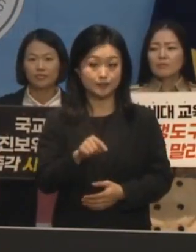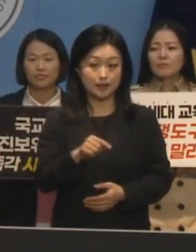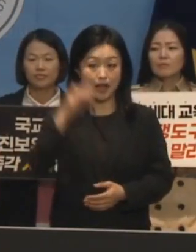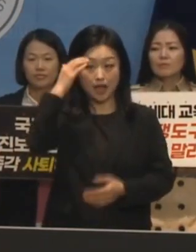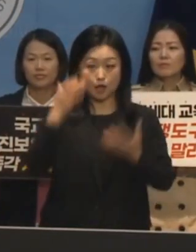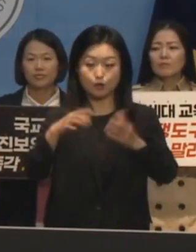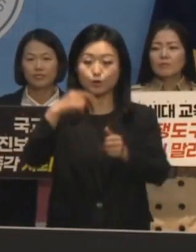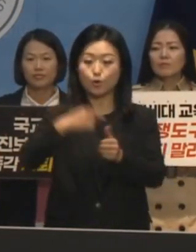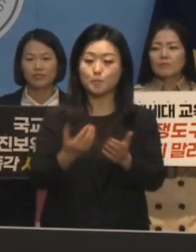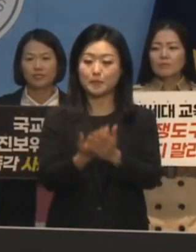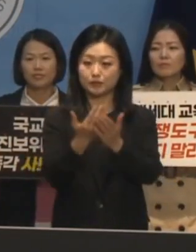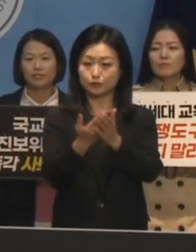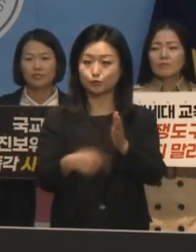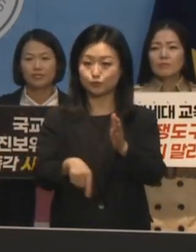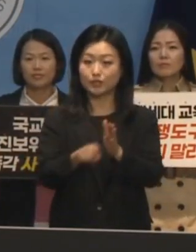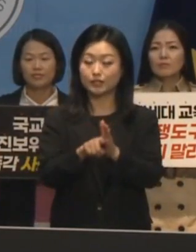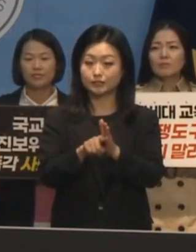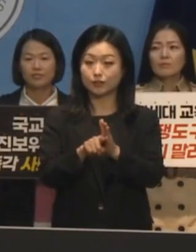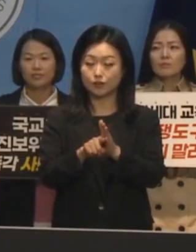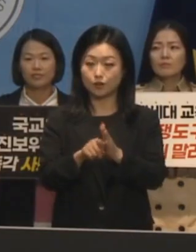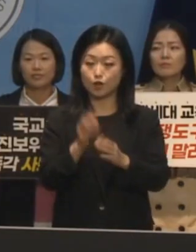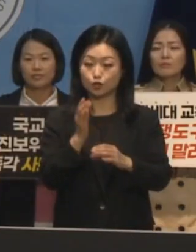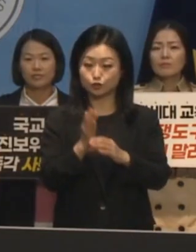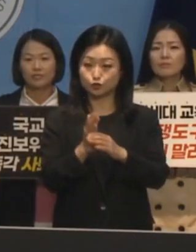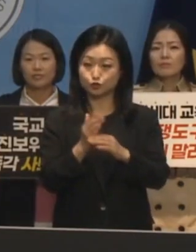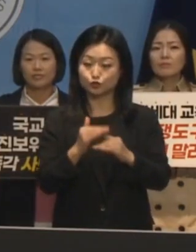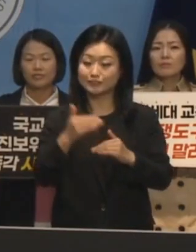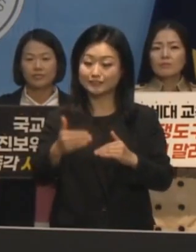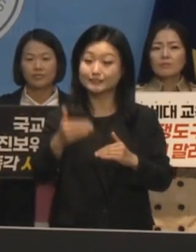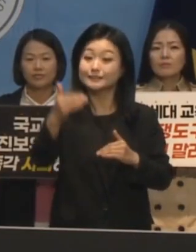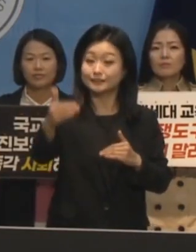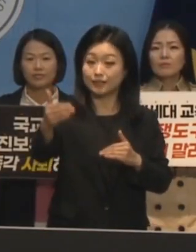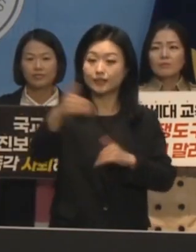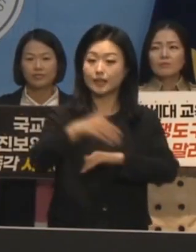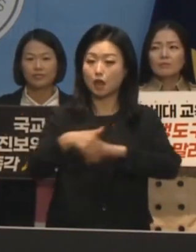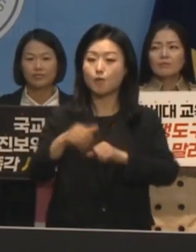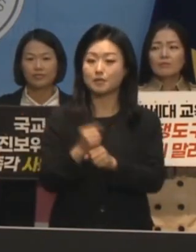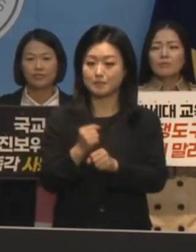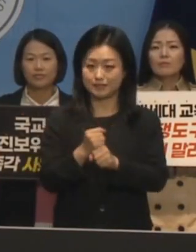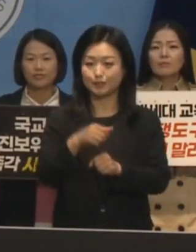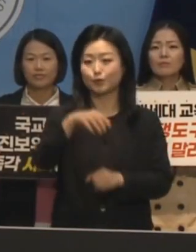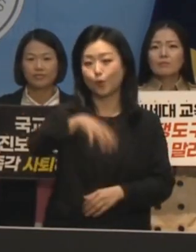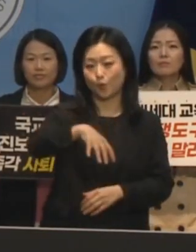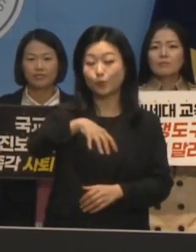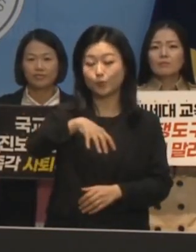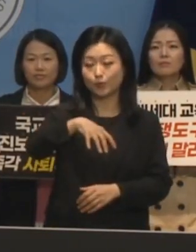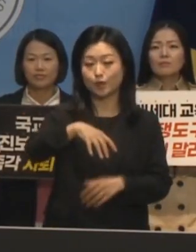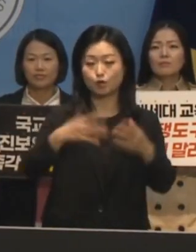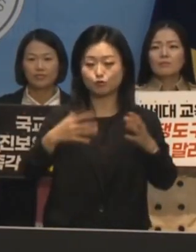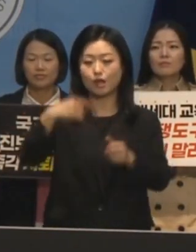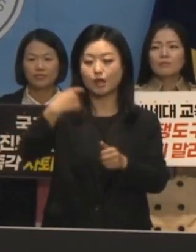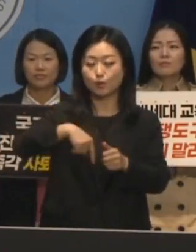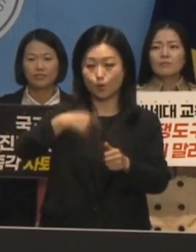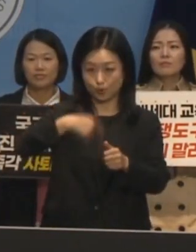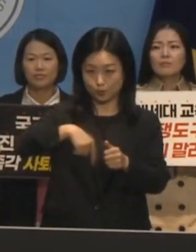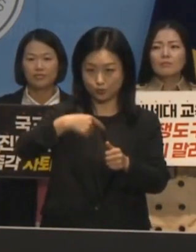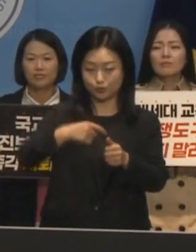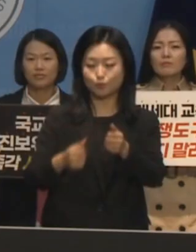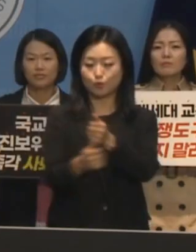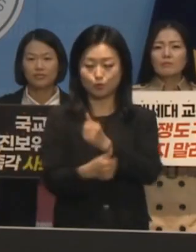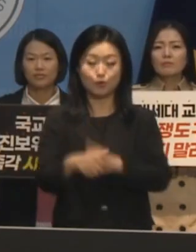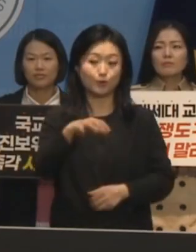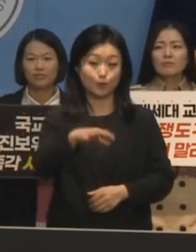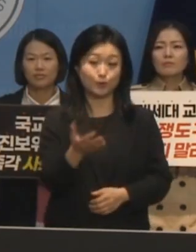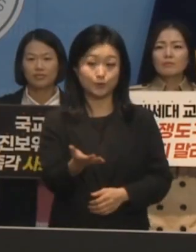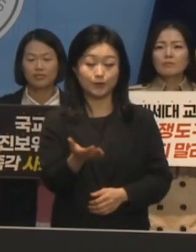대한민국 교육발전을 위하여 중장기 교육발전 계획을 세우는 기관입니다. 이는